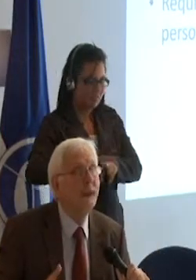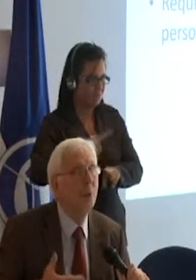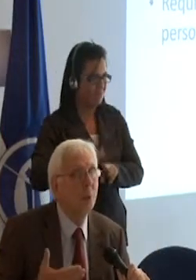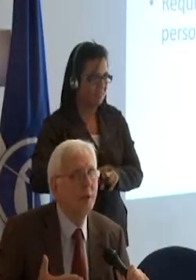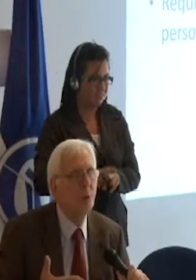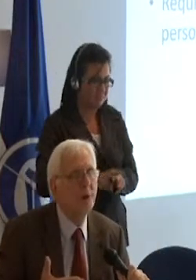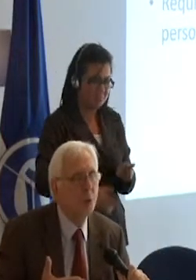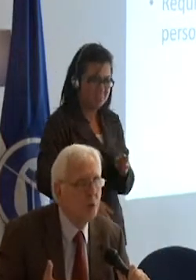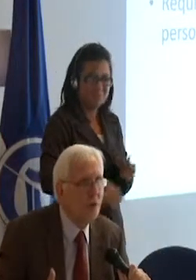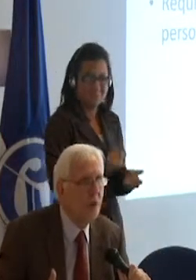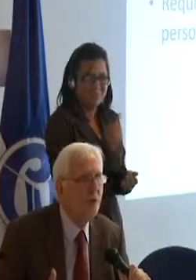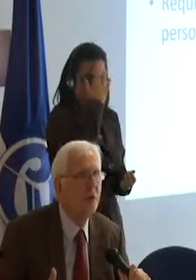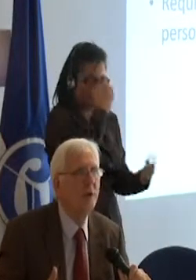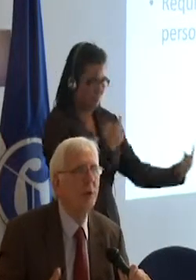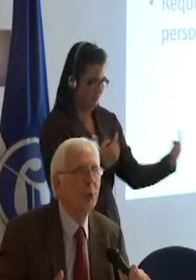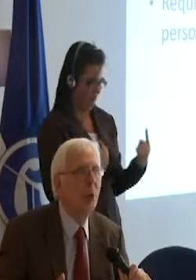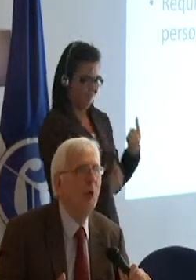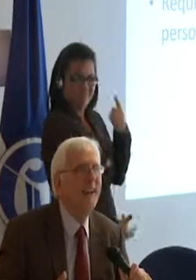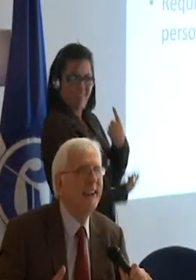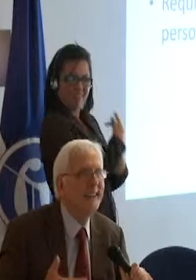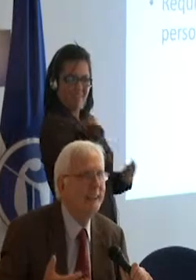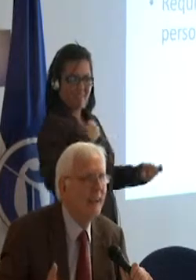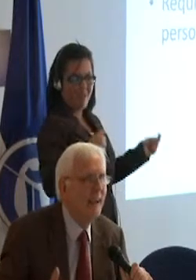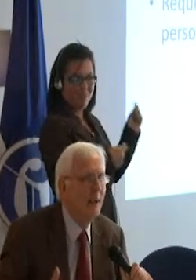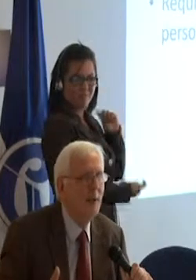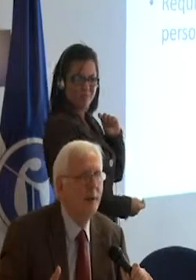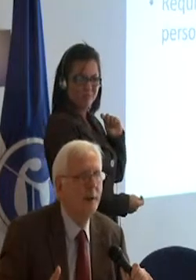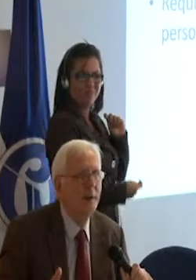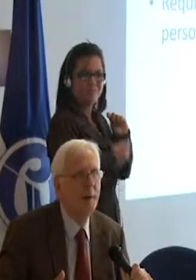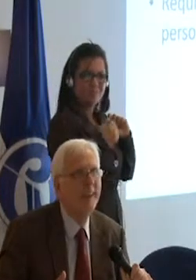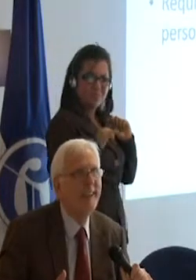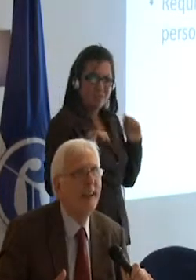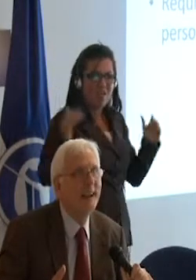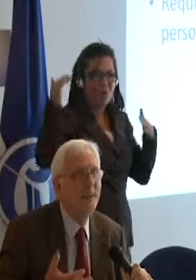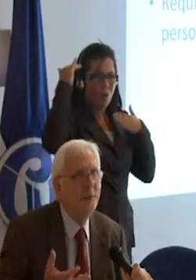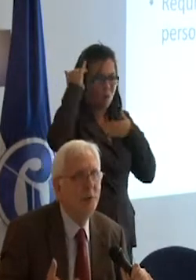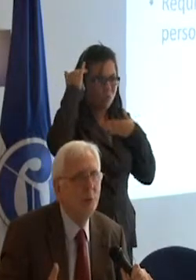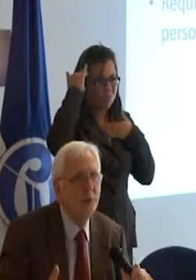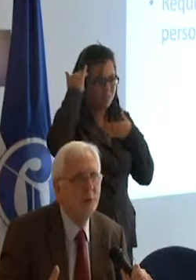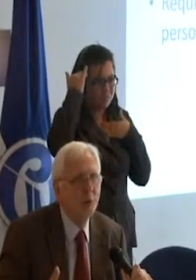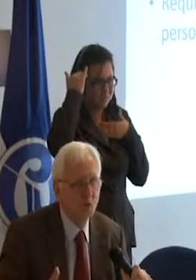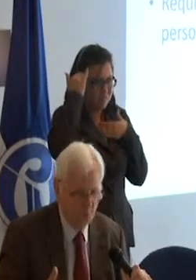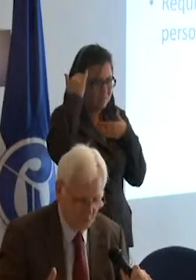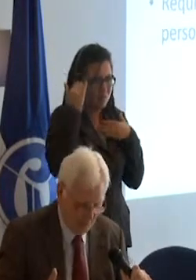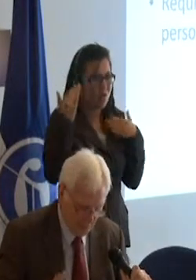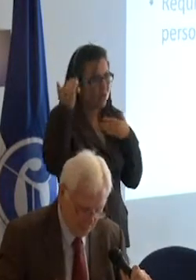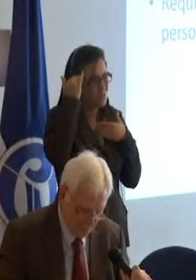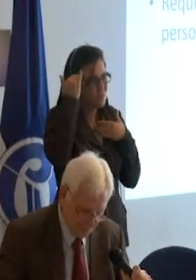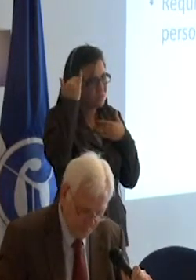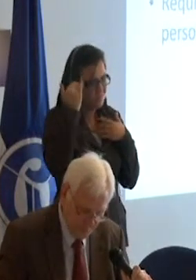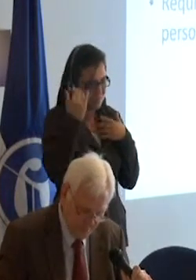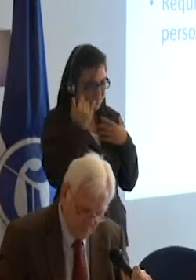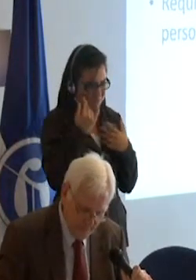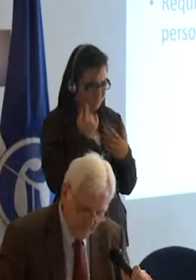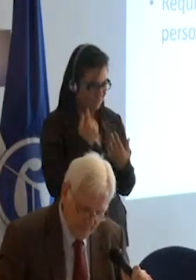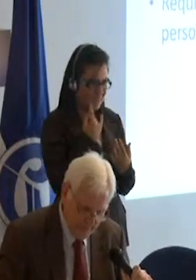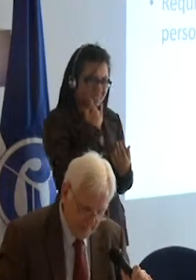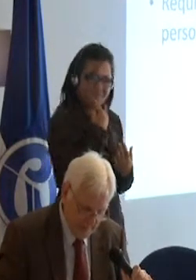normal, y que tomaron conciencia de del interés